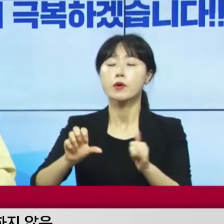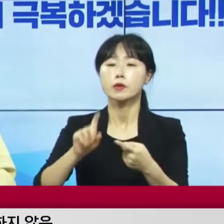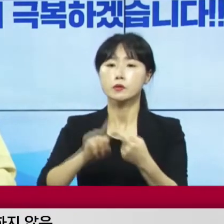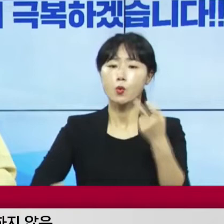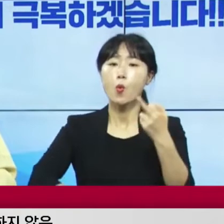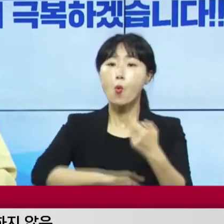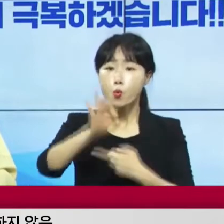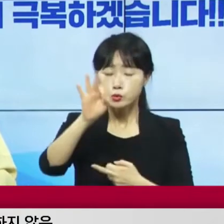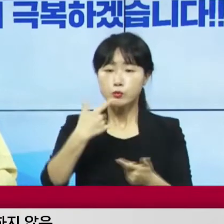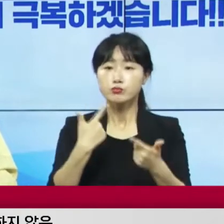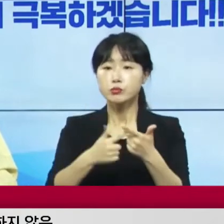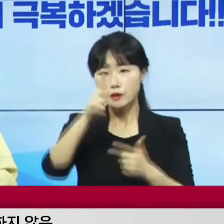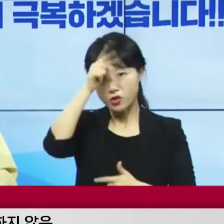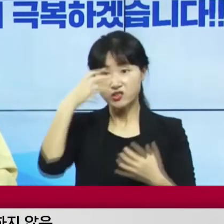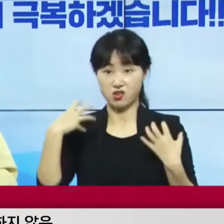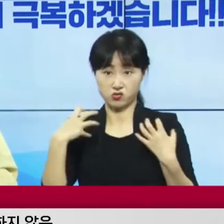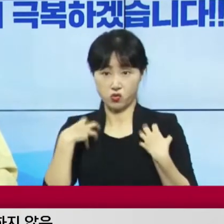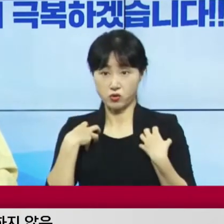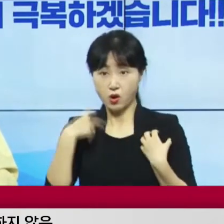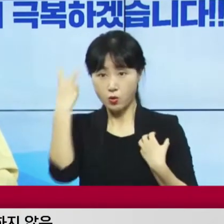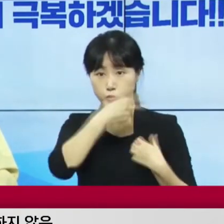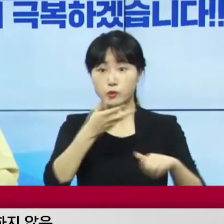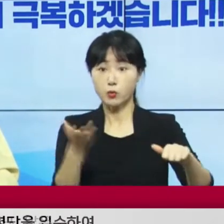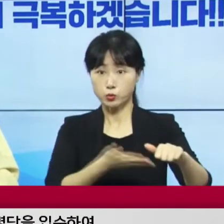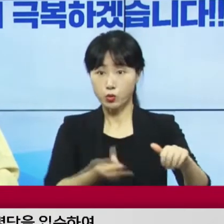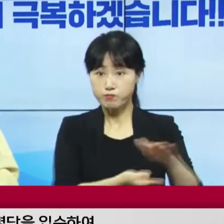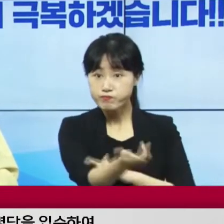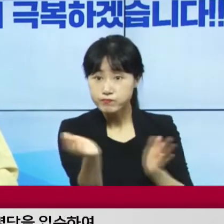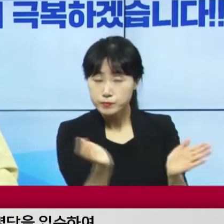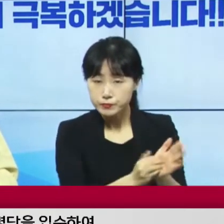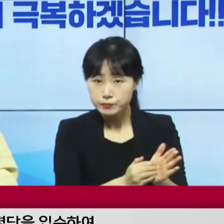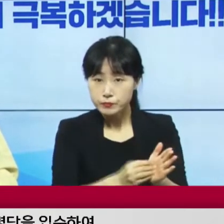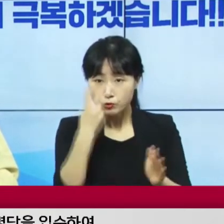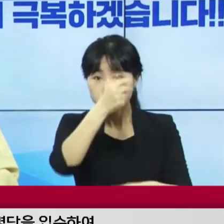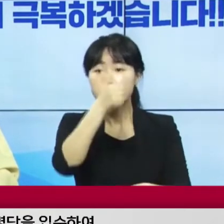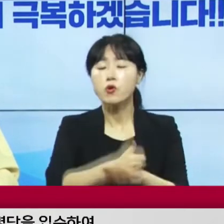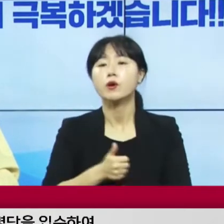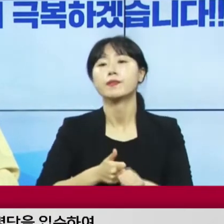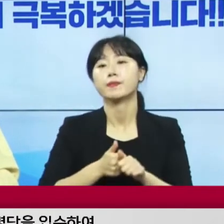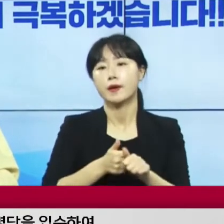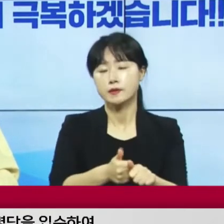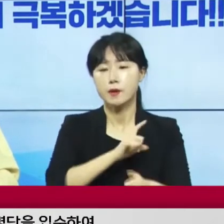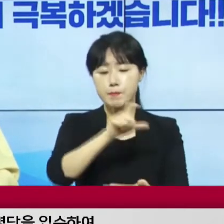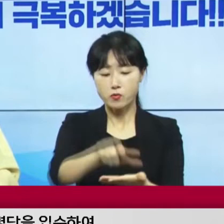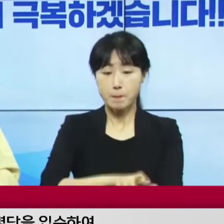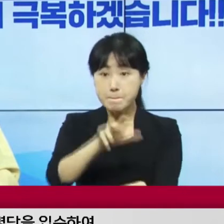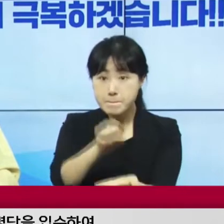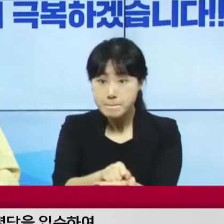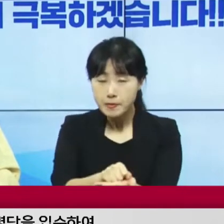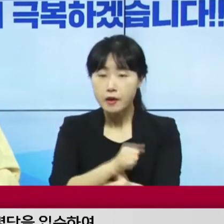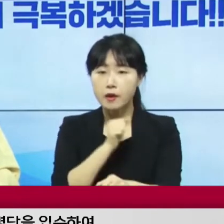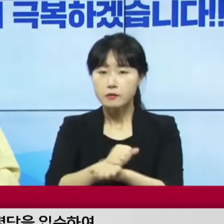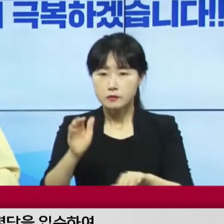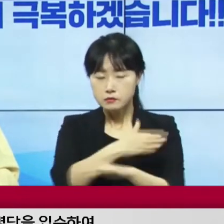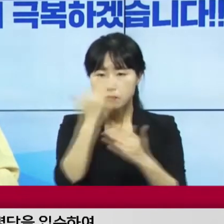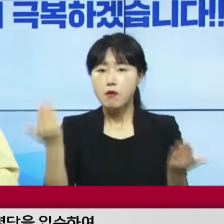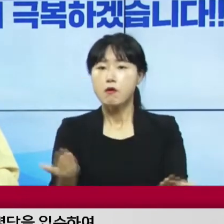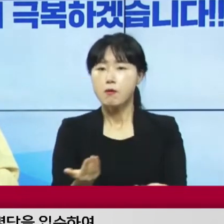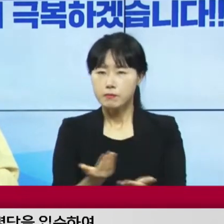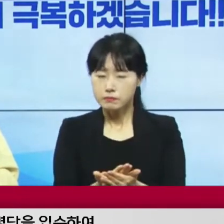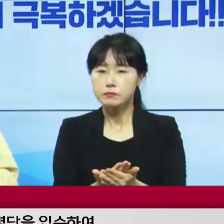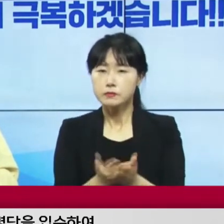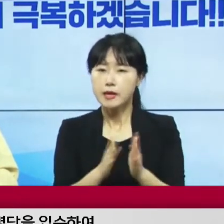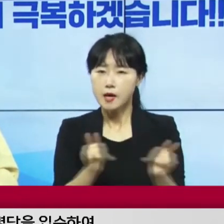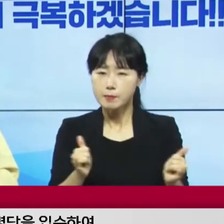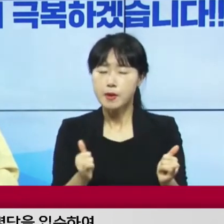오전 부산지방경찰청에 수사를 요청하였고 수사 결과에 따라 명단을 입수하여 전원이 빠른